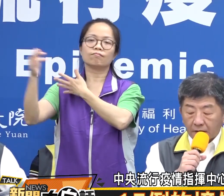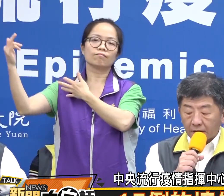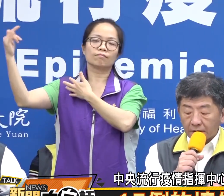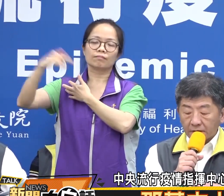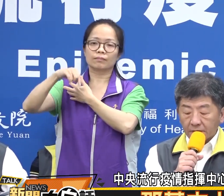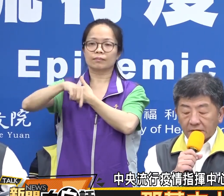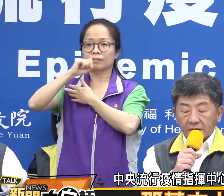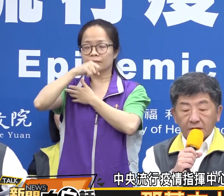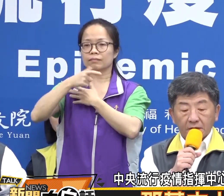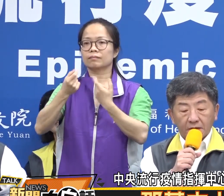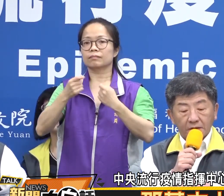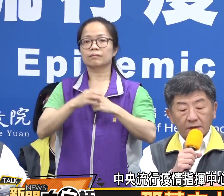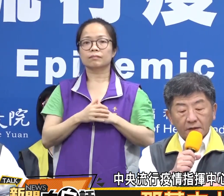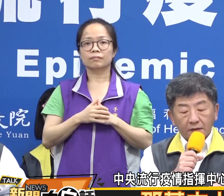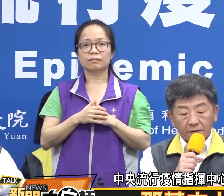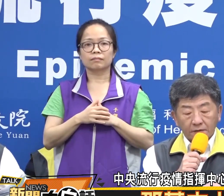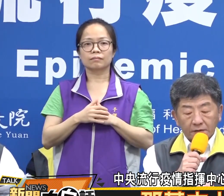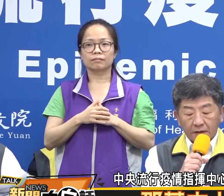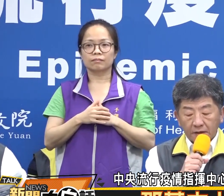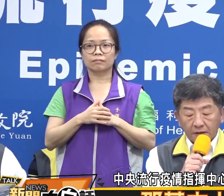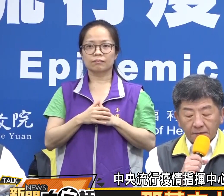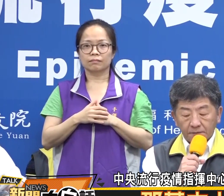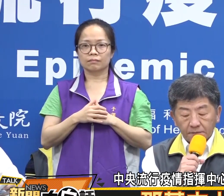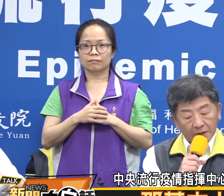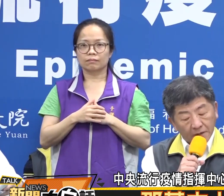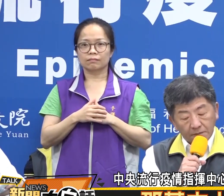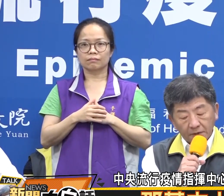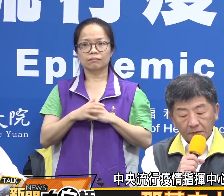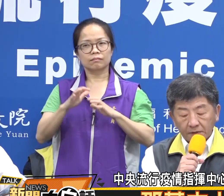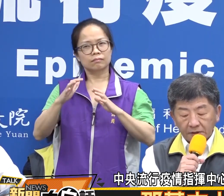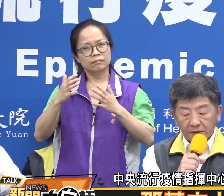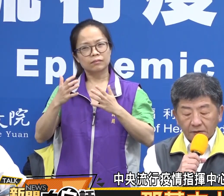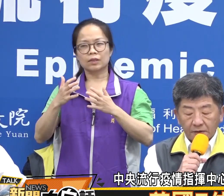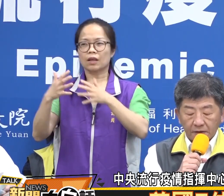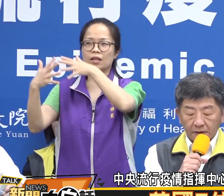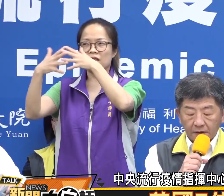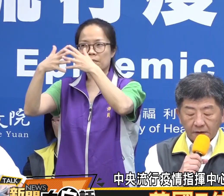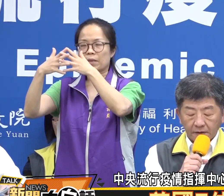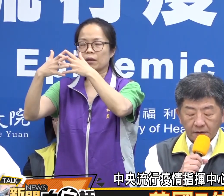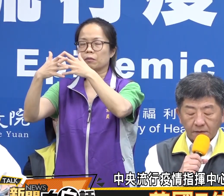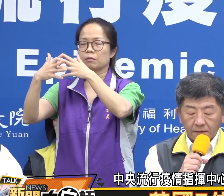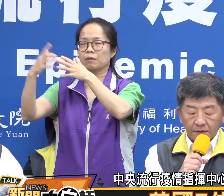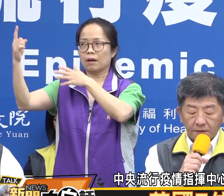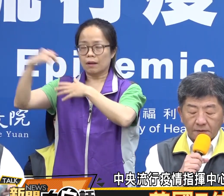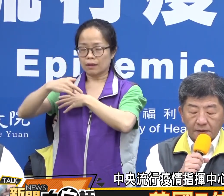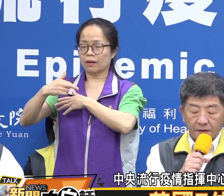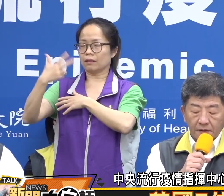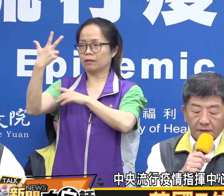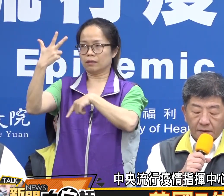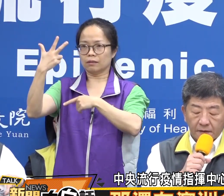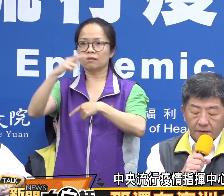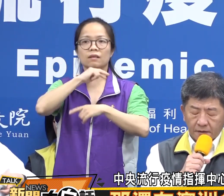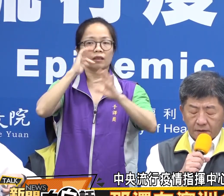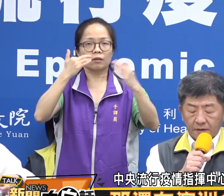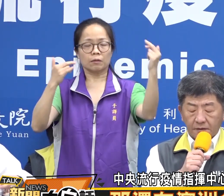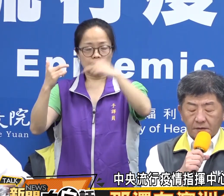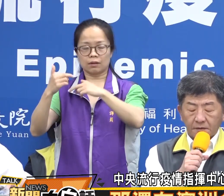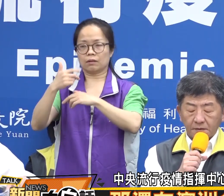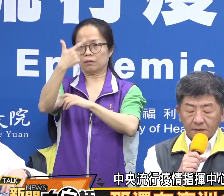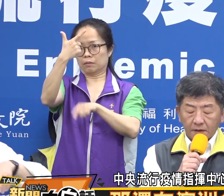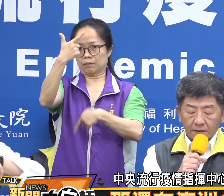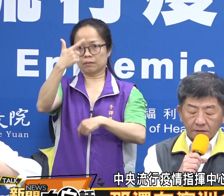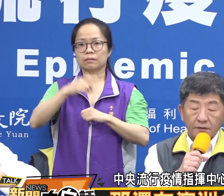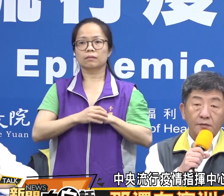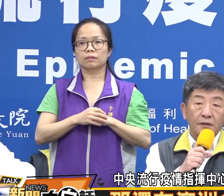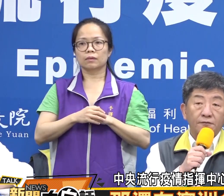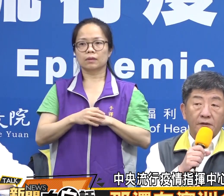例，那基本上大概都在美国7位，英国6位，那还